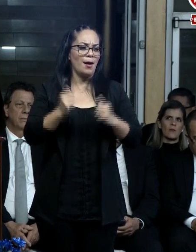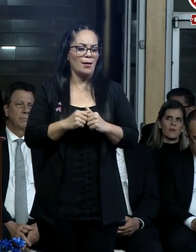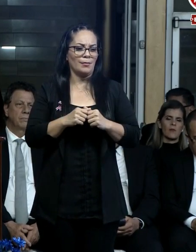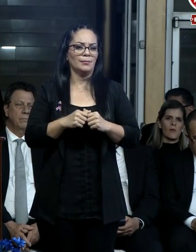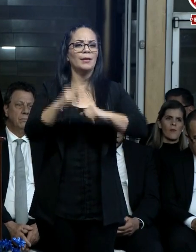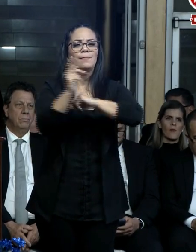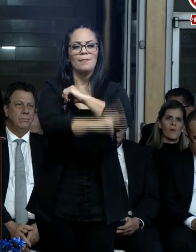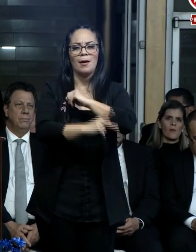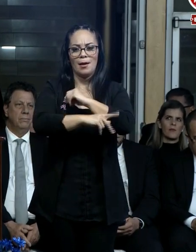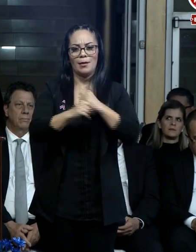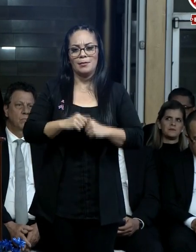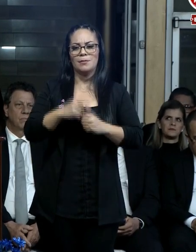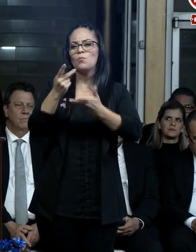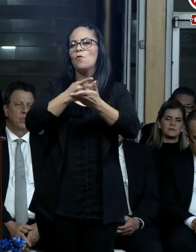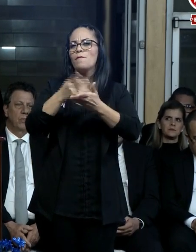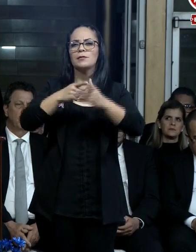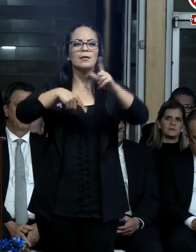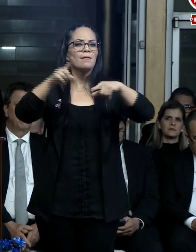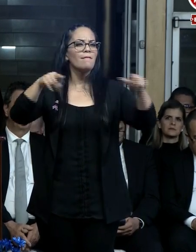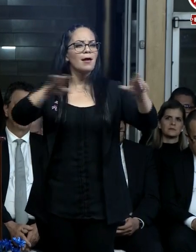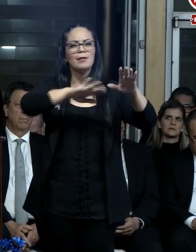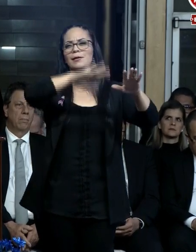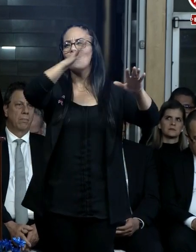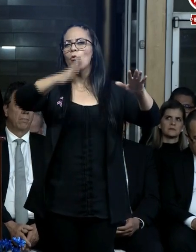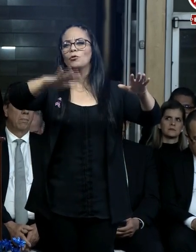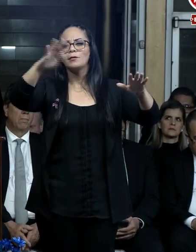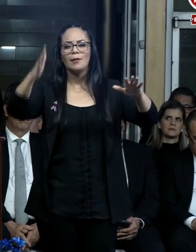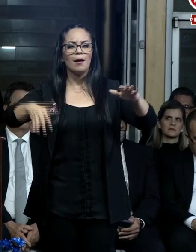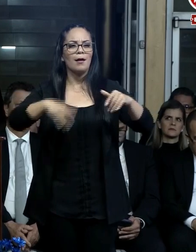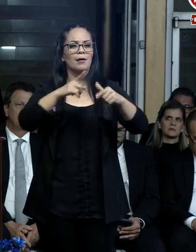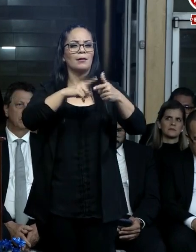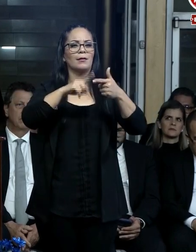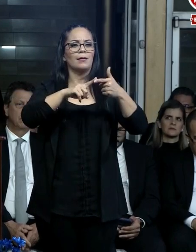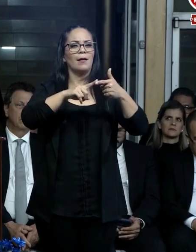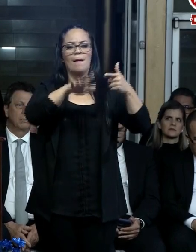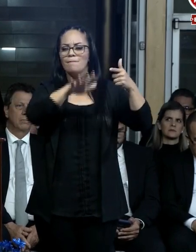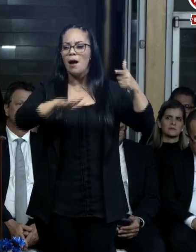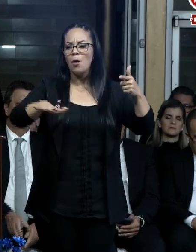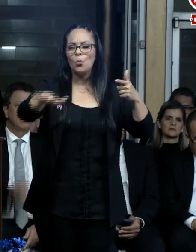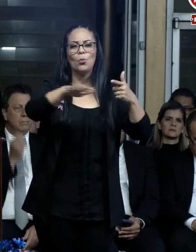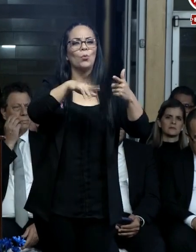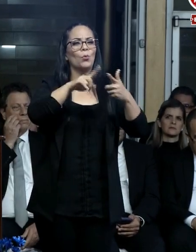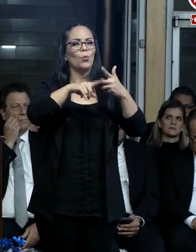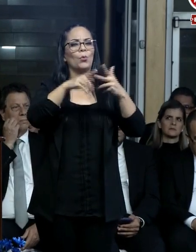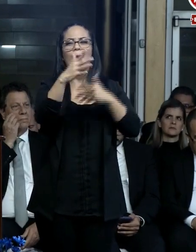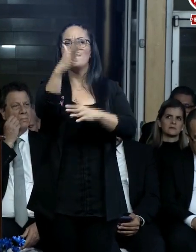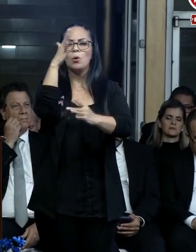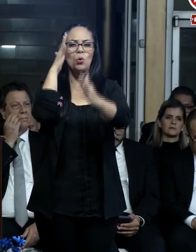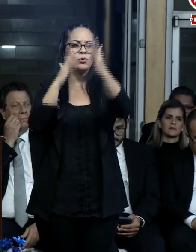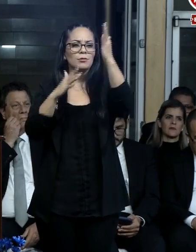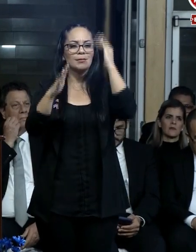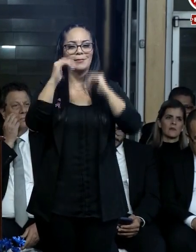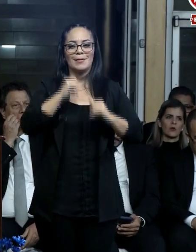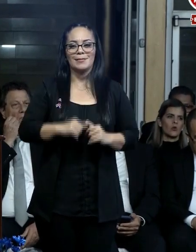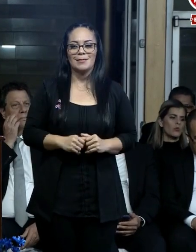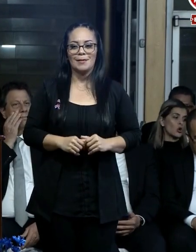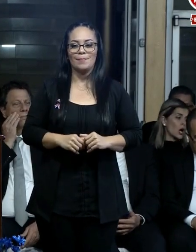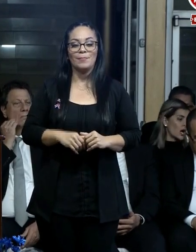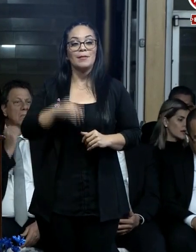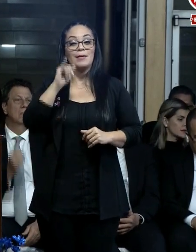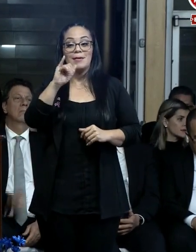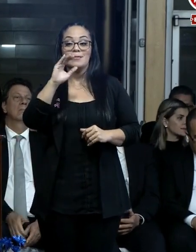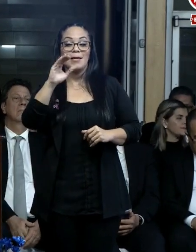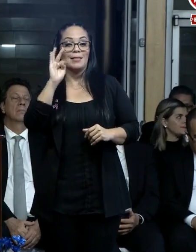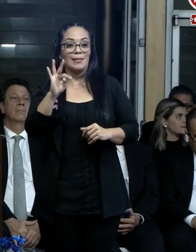una provincia diversa, con montañas, con bajura, con bosques. El